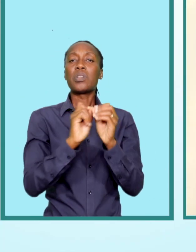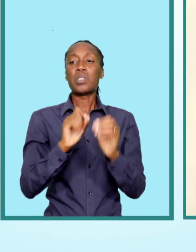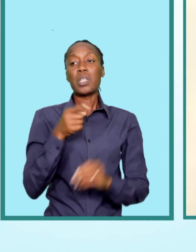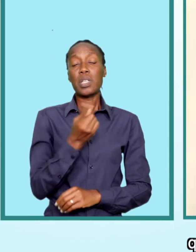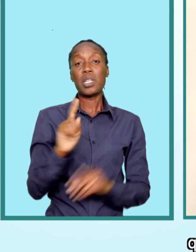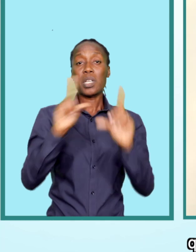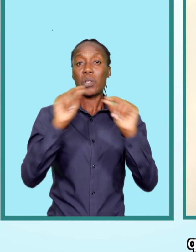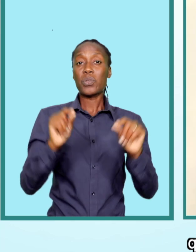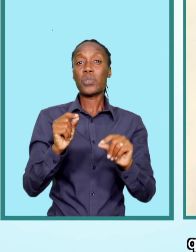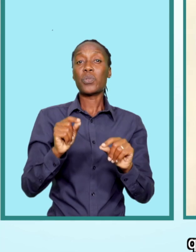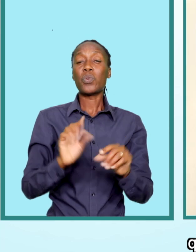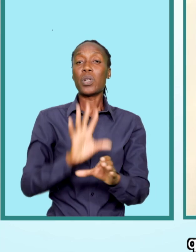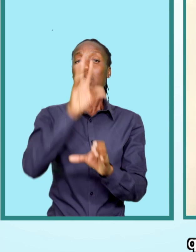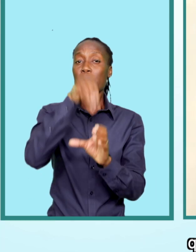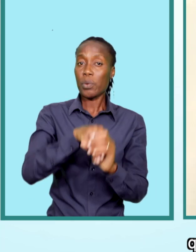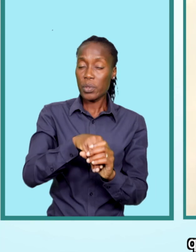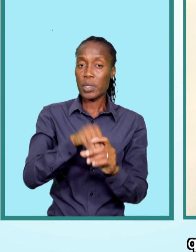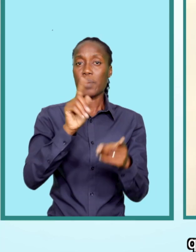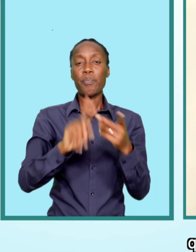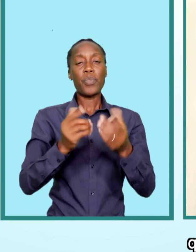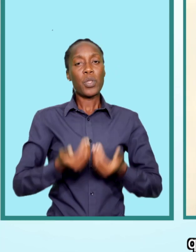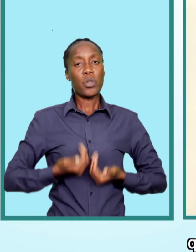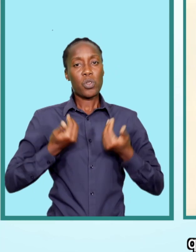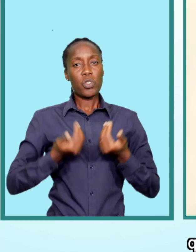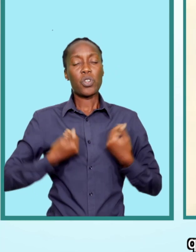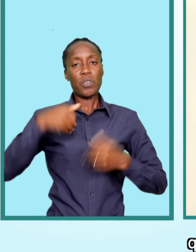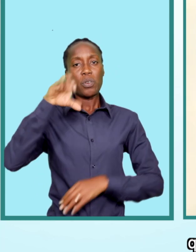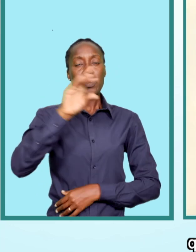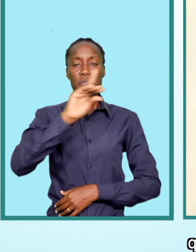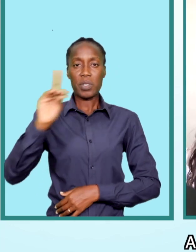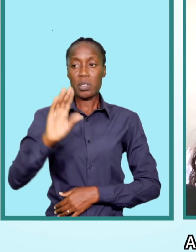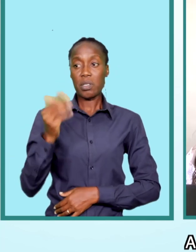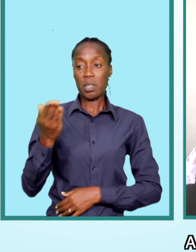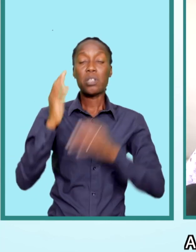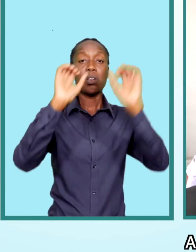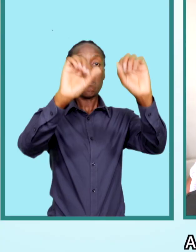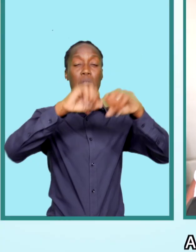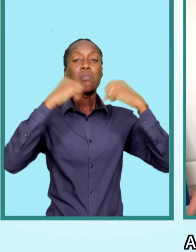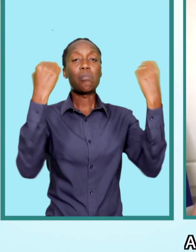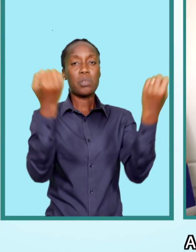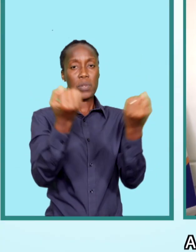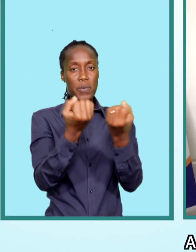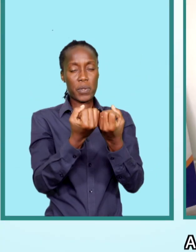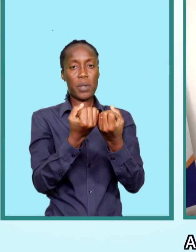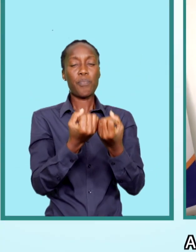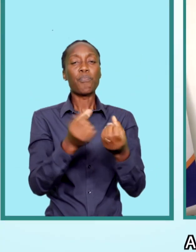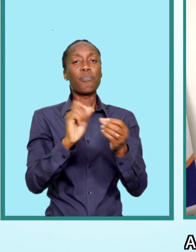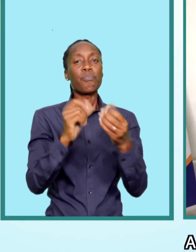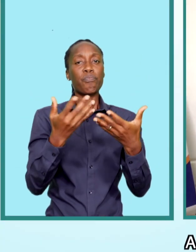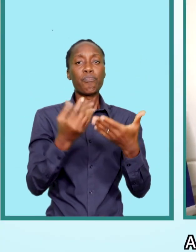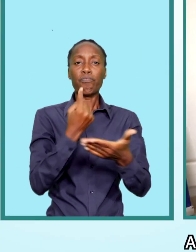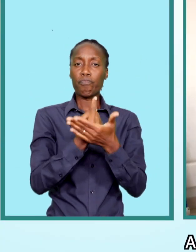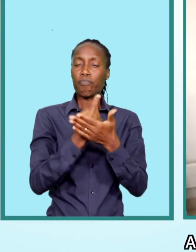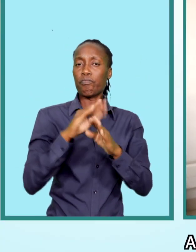inclusão, que prezam pelo trabalho específico com jovens com deficiência. A Associação Coalizão acredita